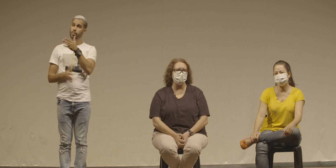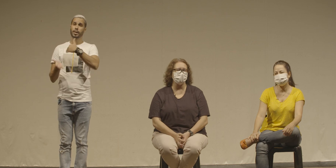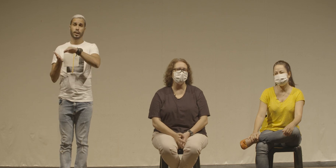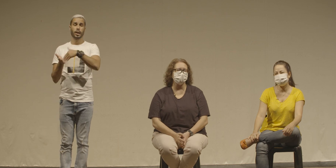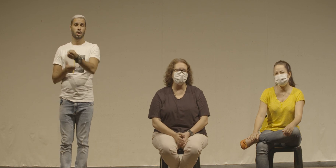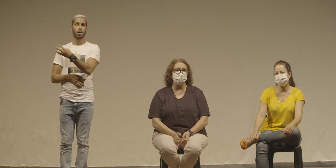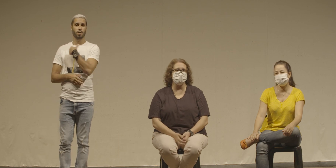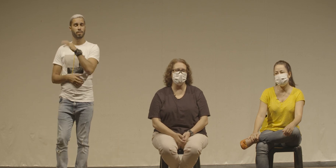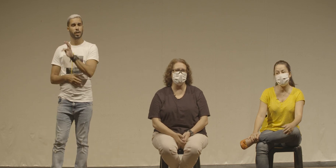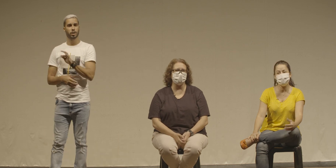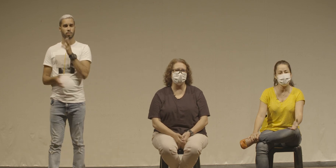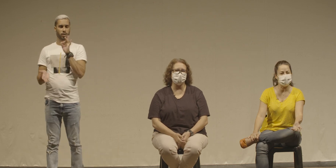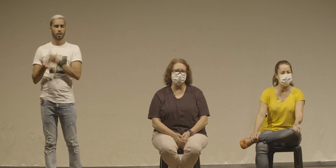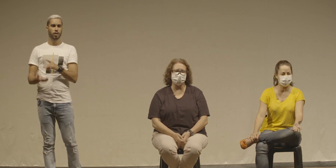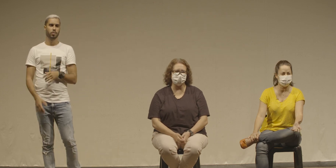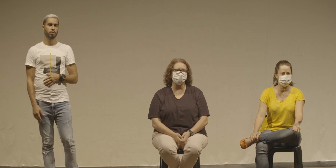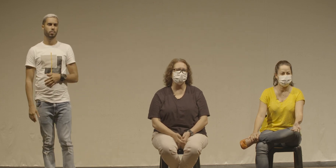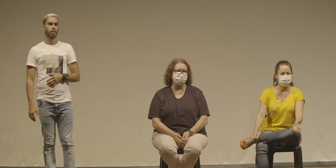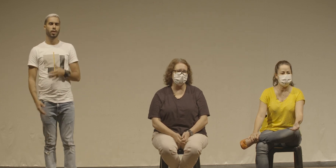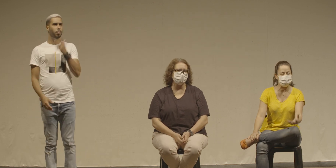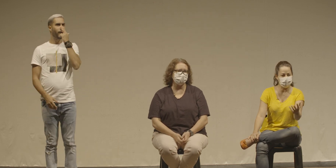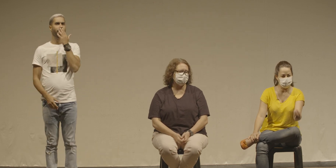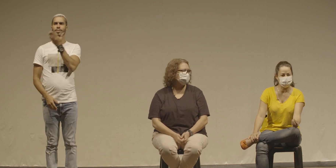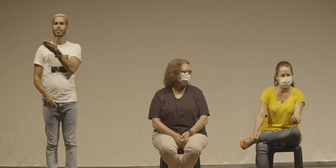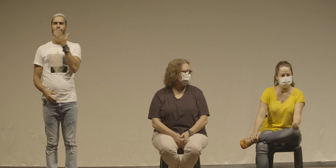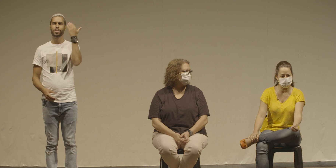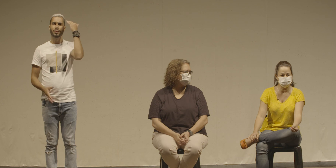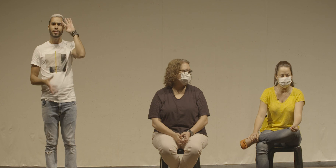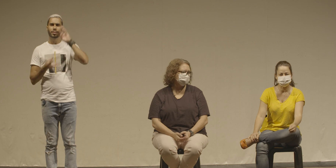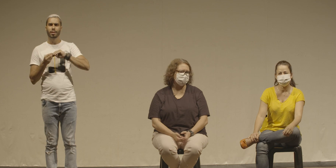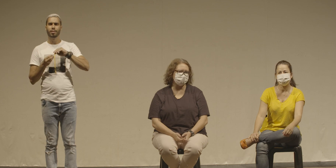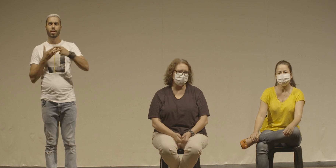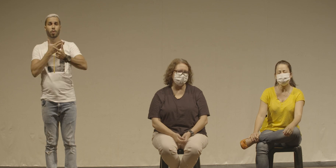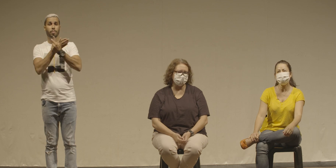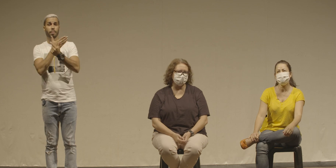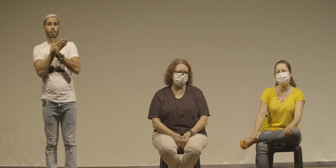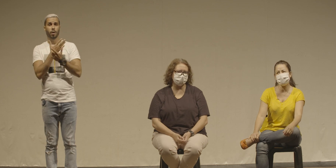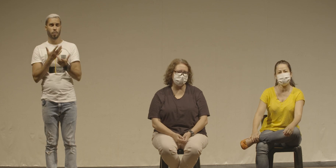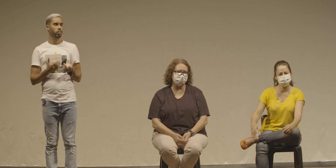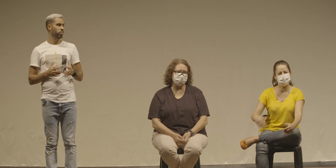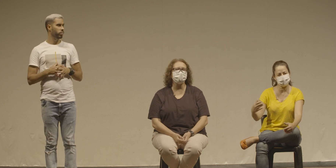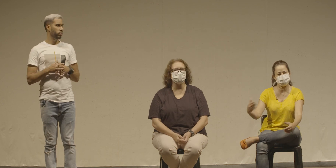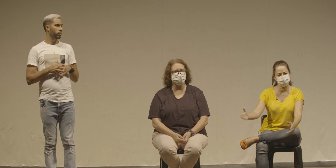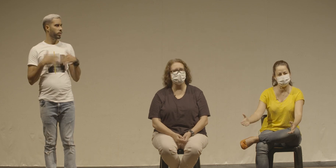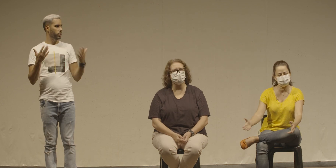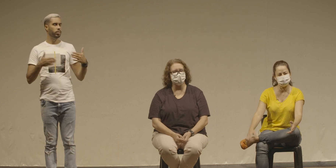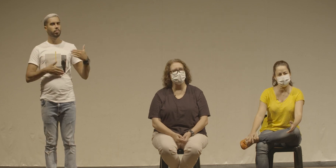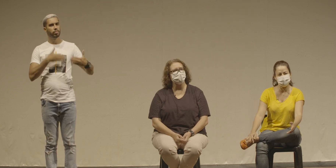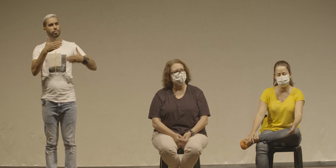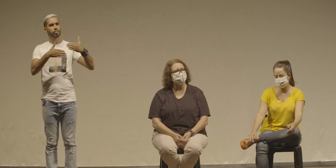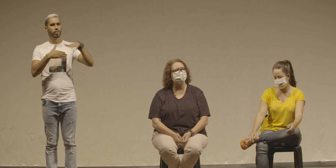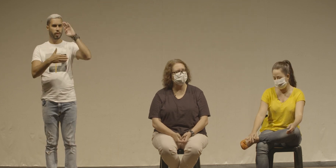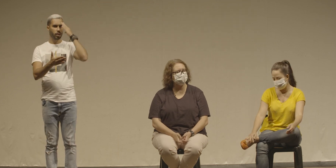que eles entenderam o papel transformador. E cada vez mais acredito que